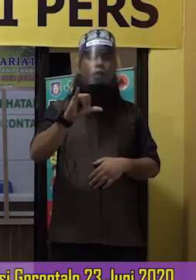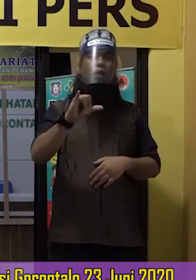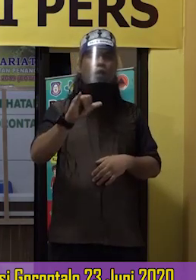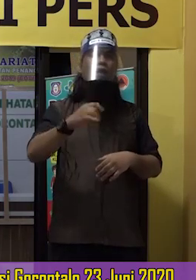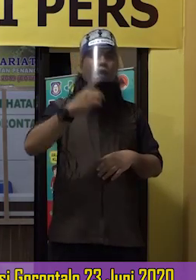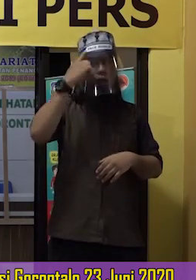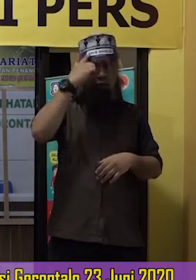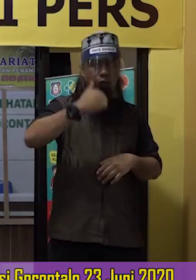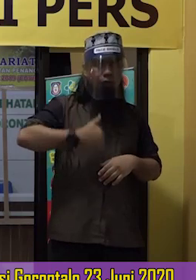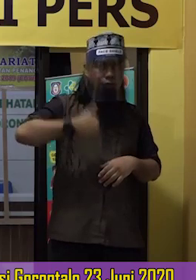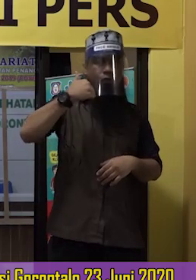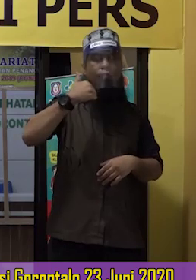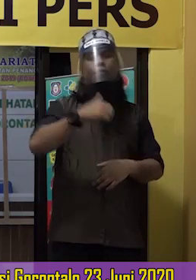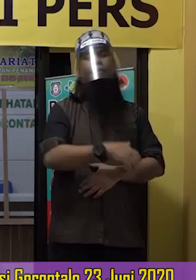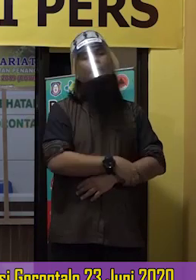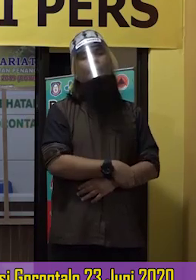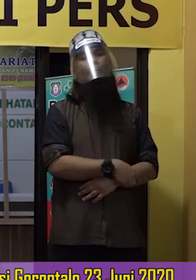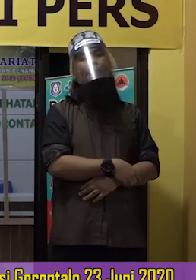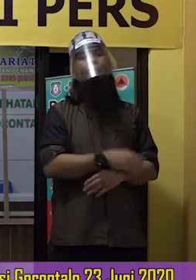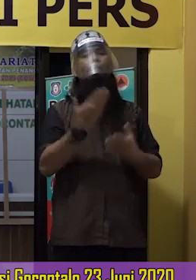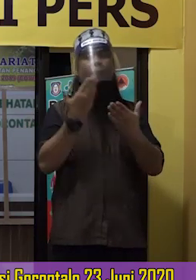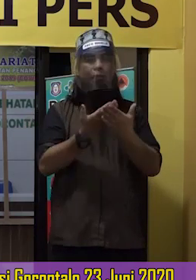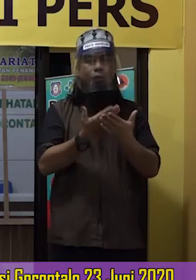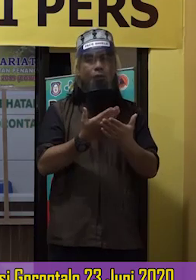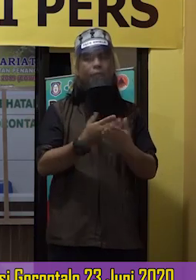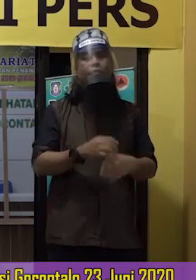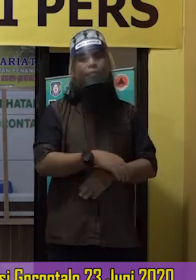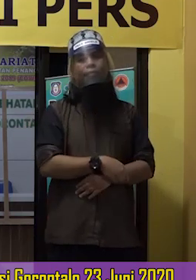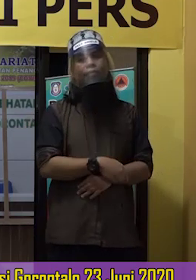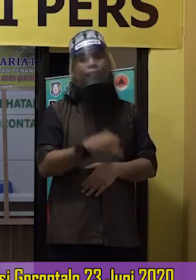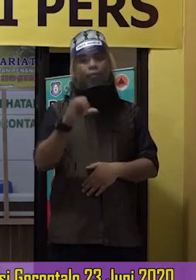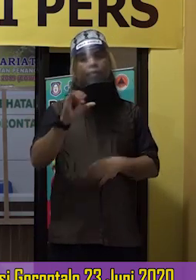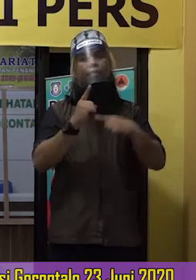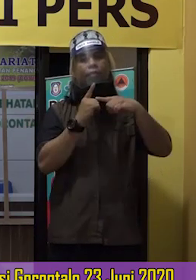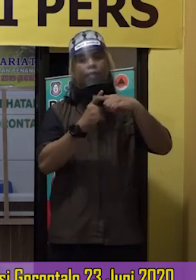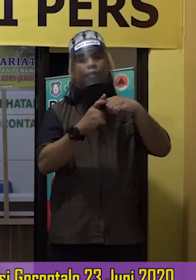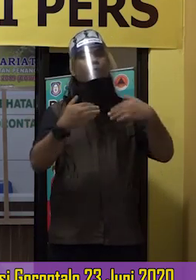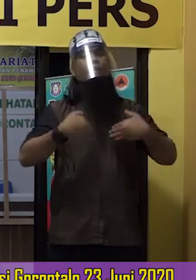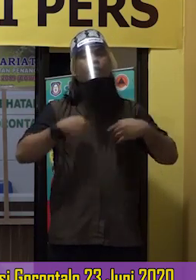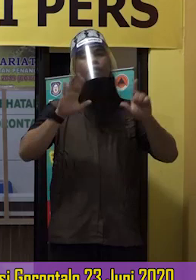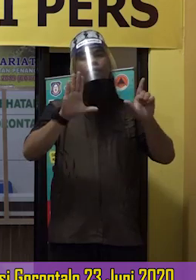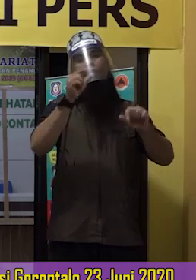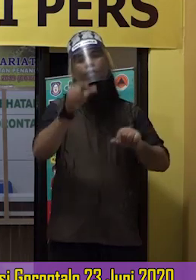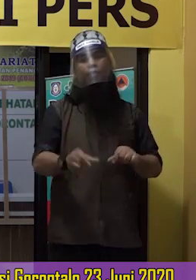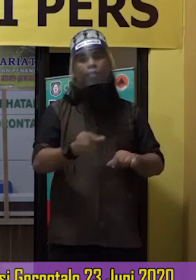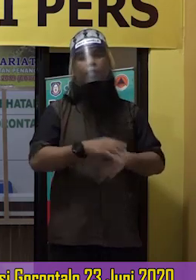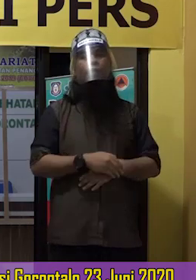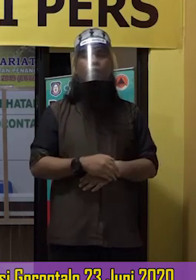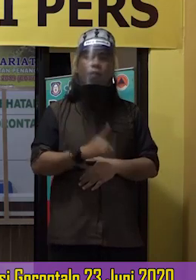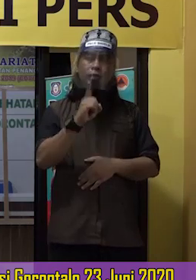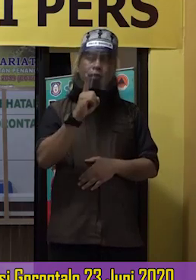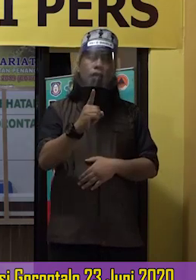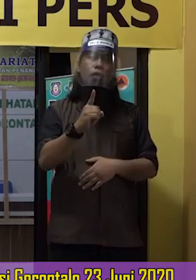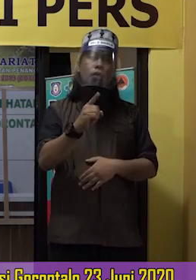sembuh, alhamdulillah. Ya. Kemudian yang positif ada 7 orang, 1